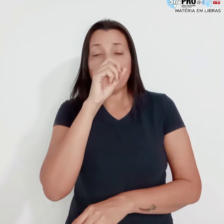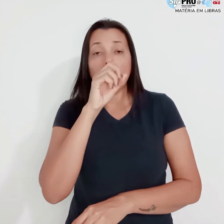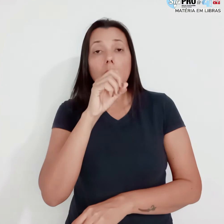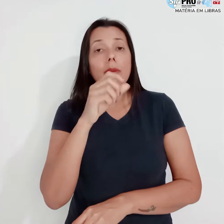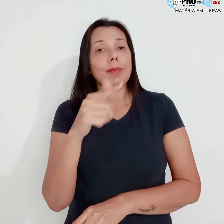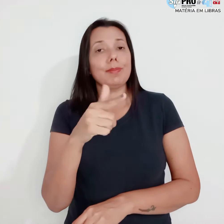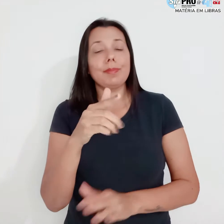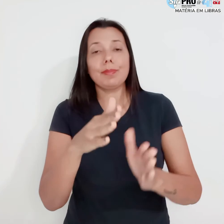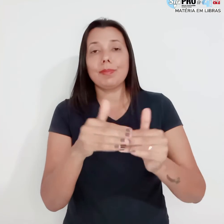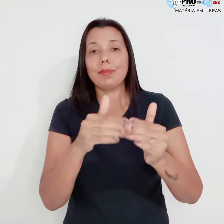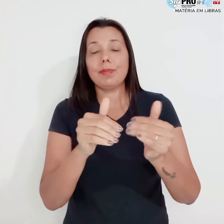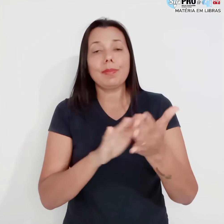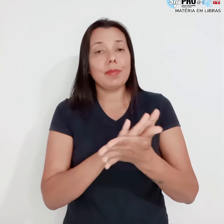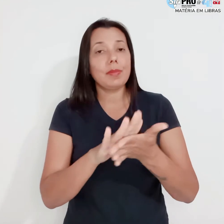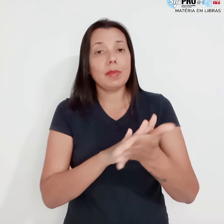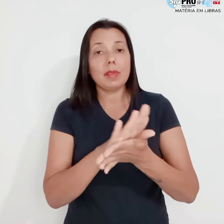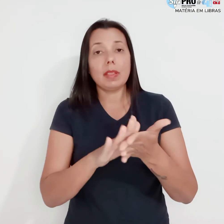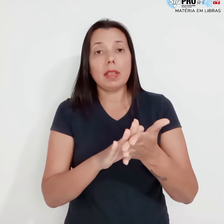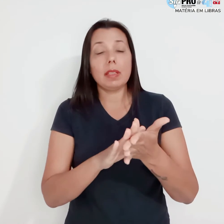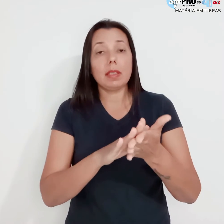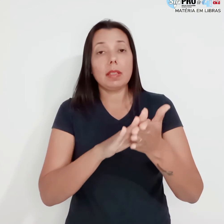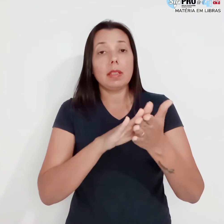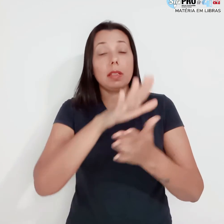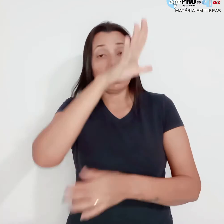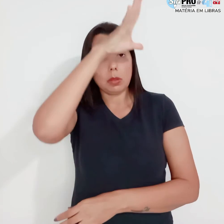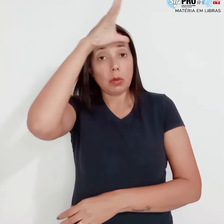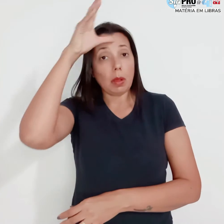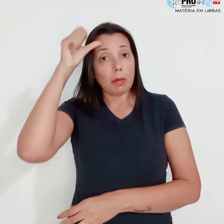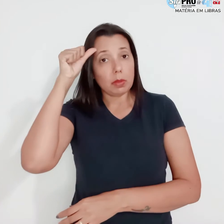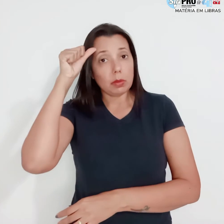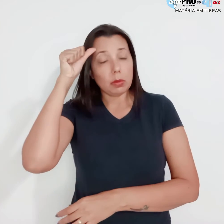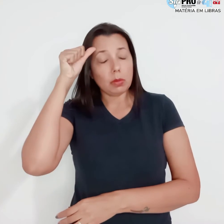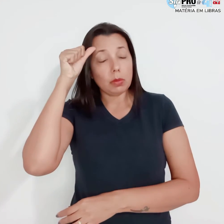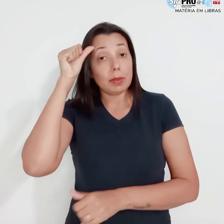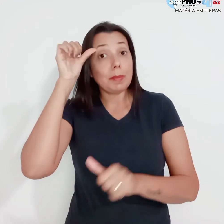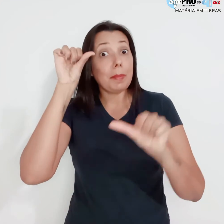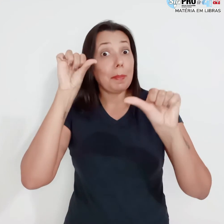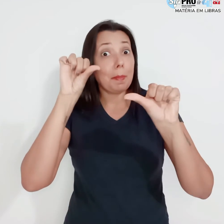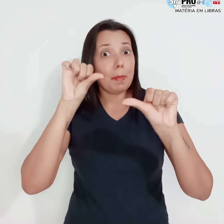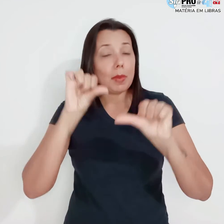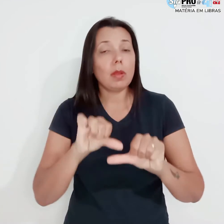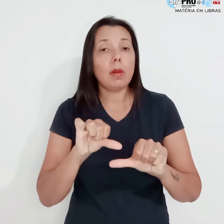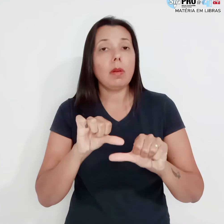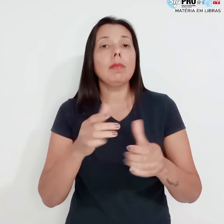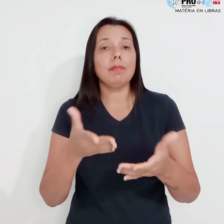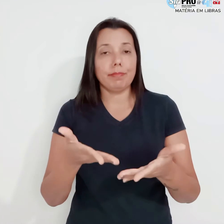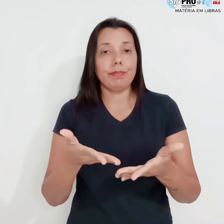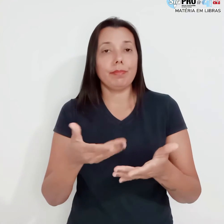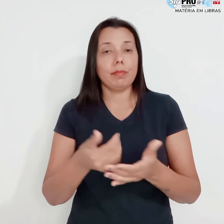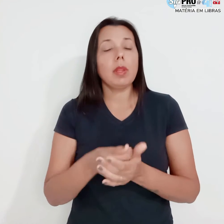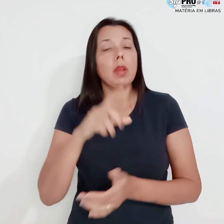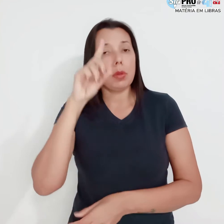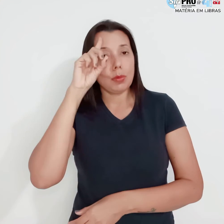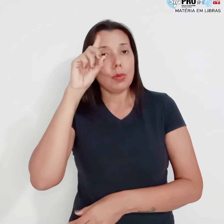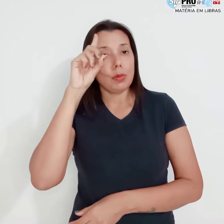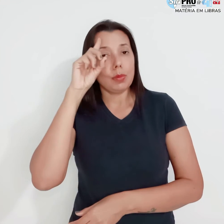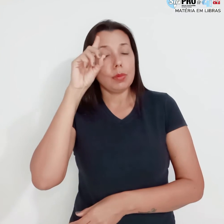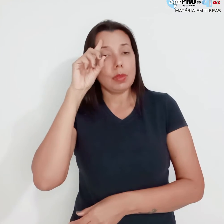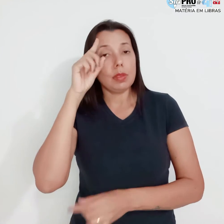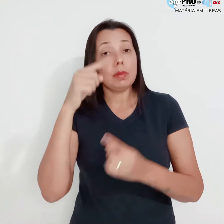atendimento. No Amazonas, a situação é tão grave e piora todo dia que as